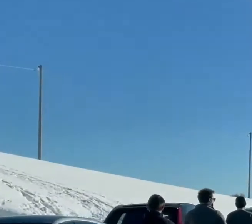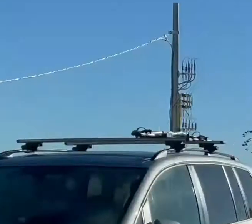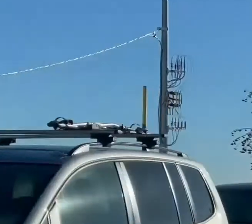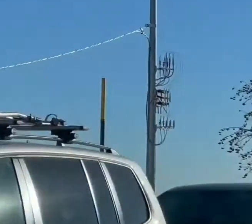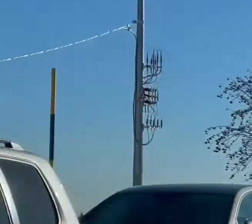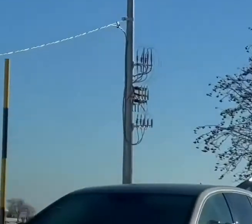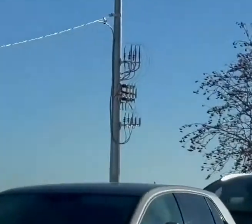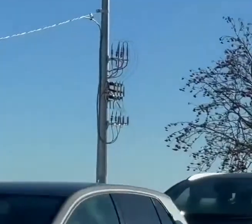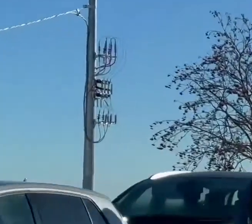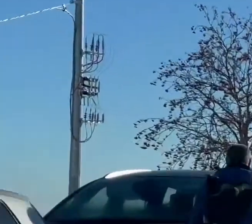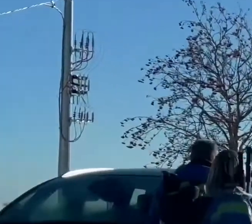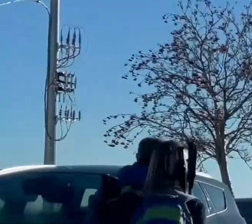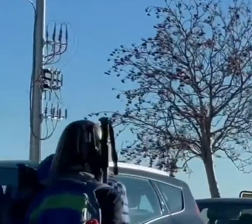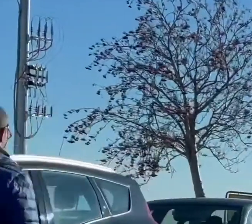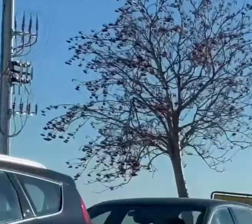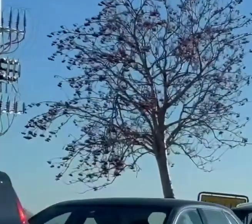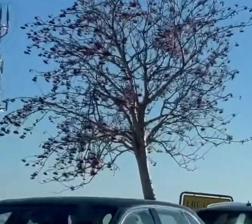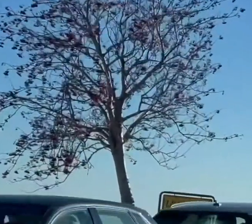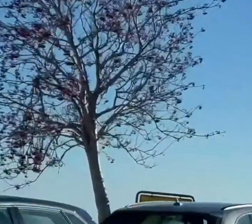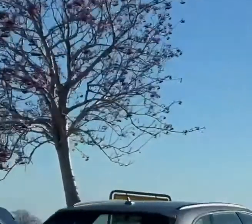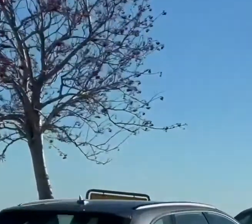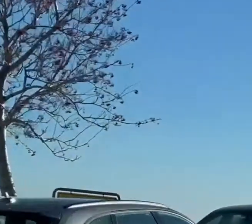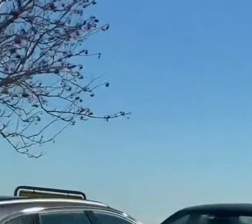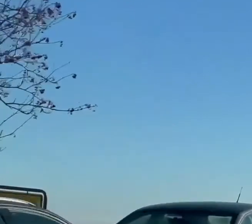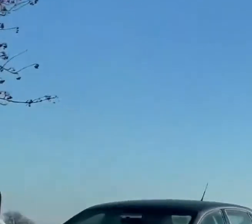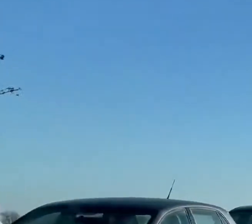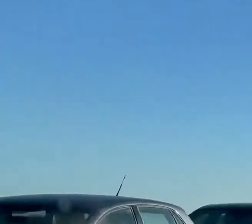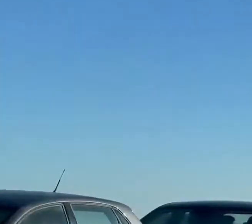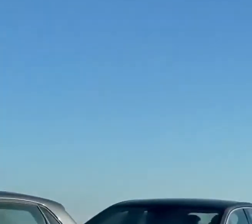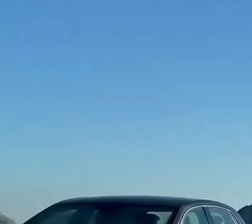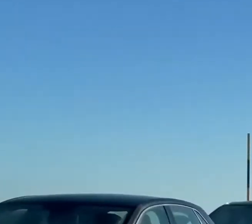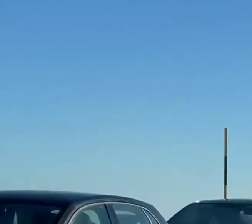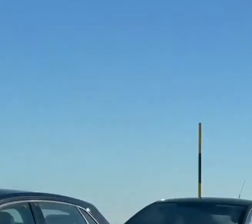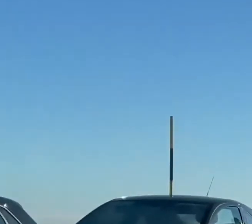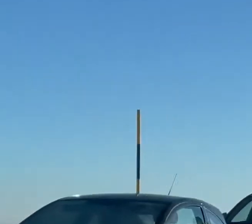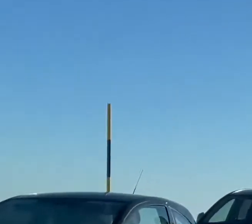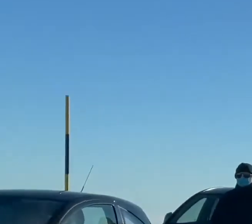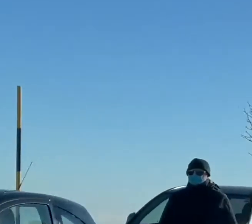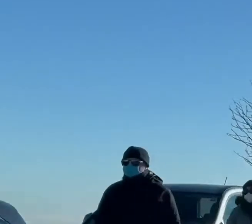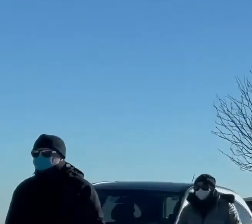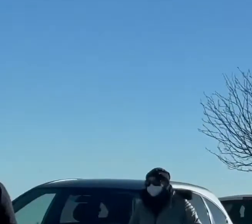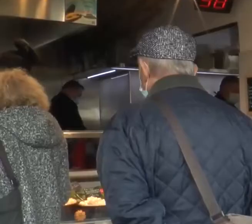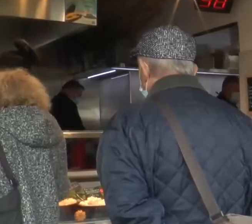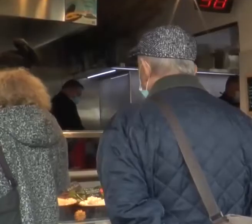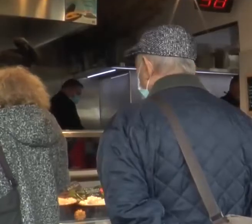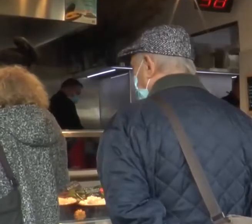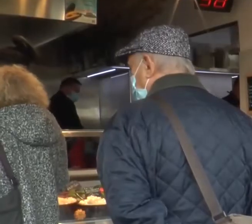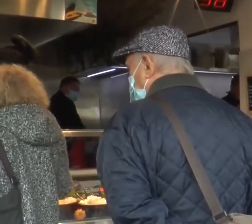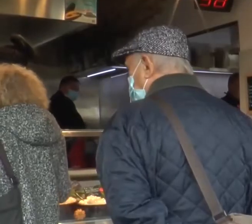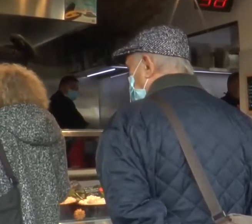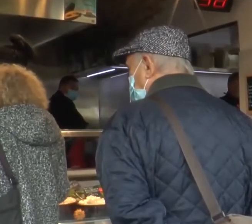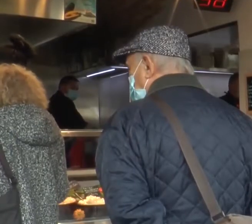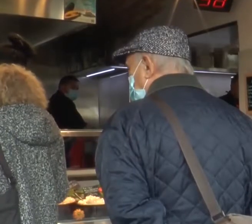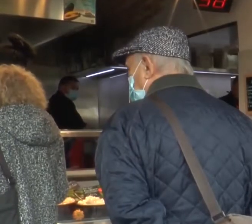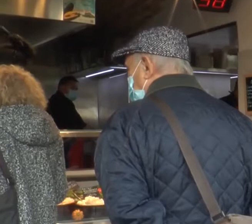L'ordinanza non c'è ancora, le restrizioni servono in Veneto, ma servono anche in tutta Italia. Per questo, dopo l'incontro con i sindaci, il presidente Luca